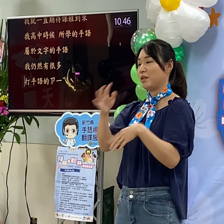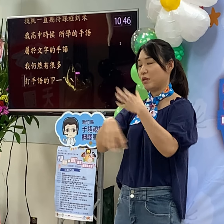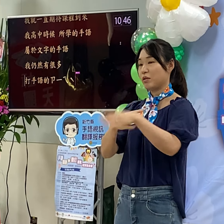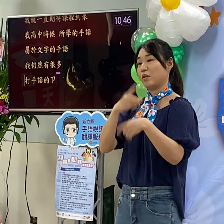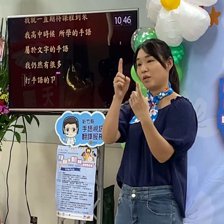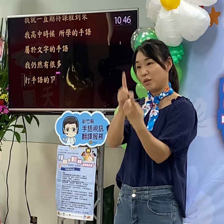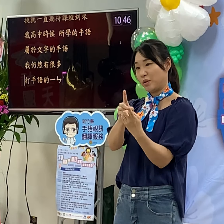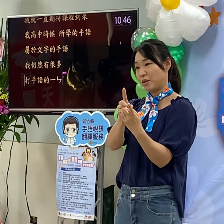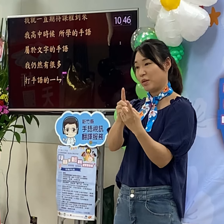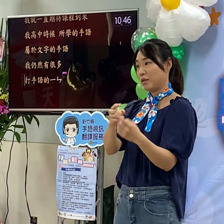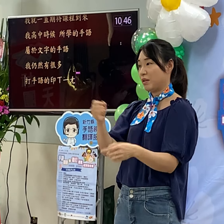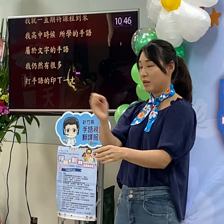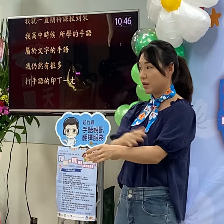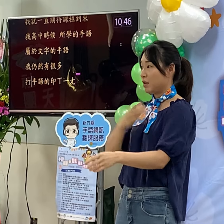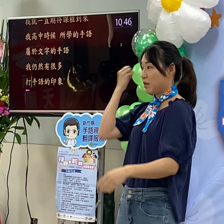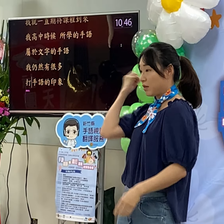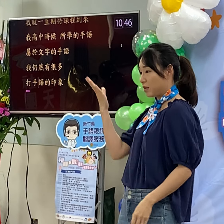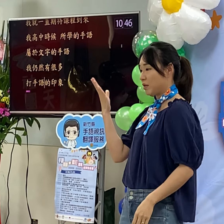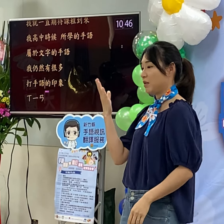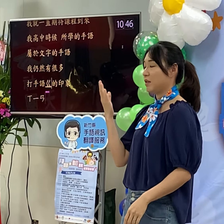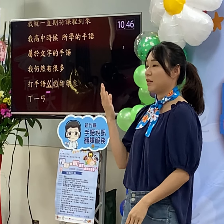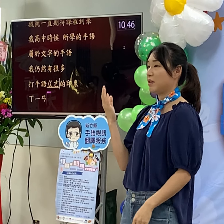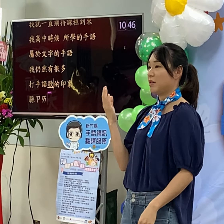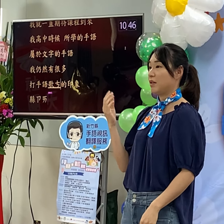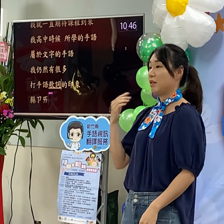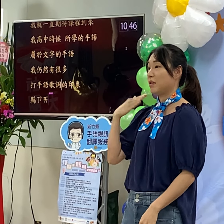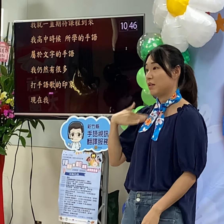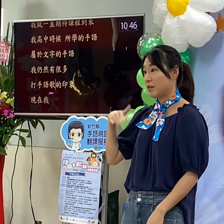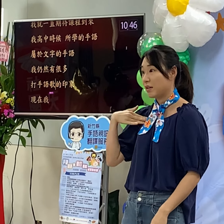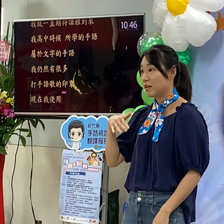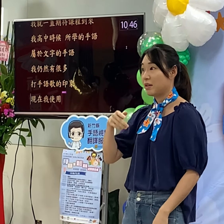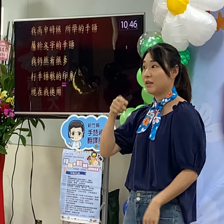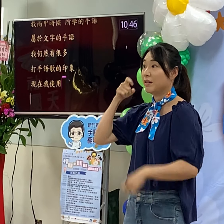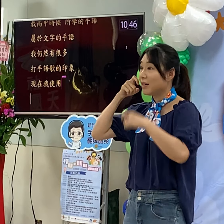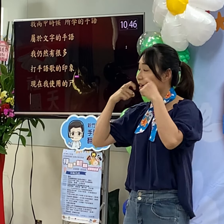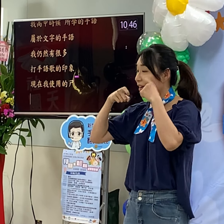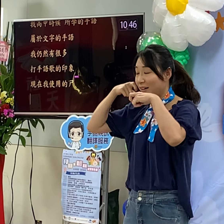那现在我使用的是台湾手语。